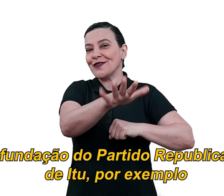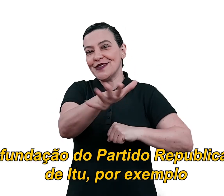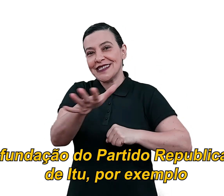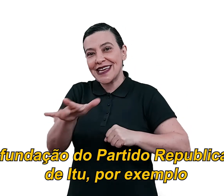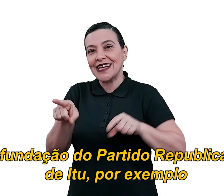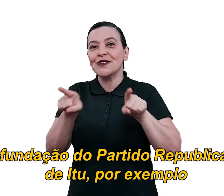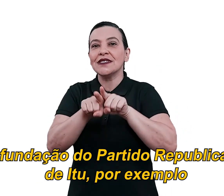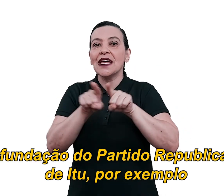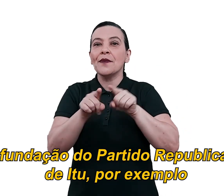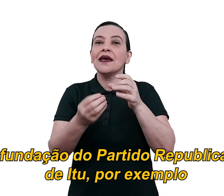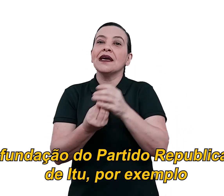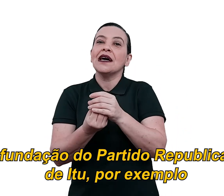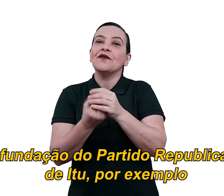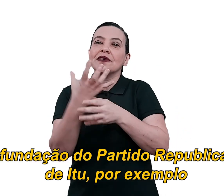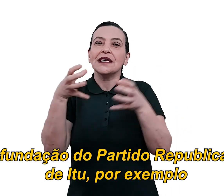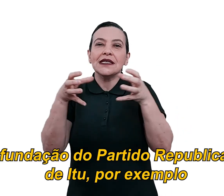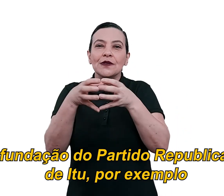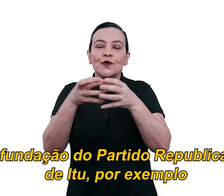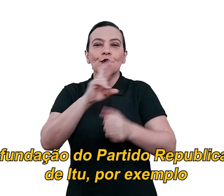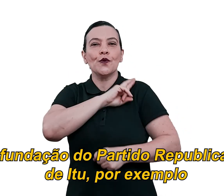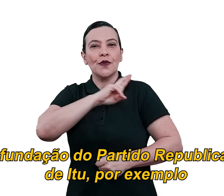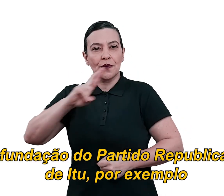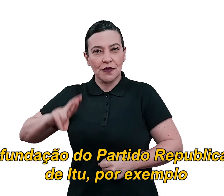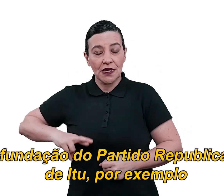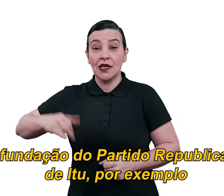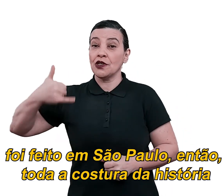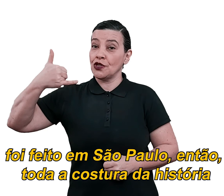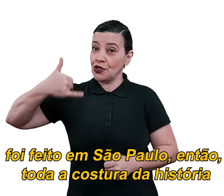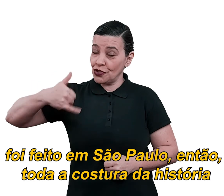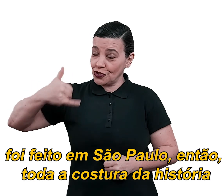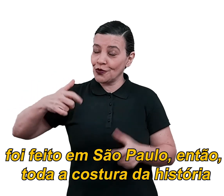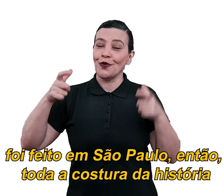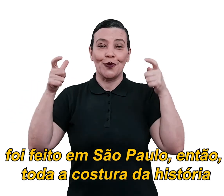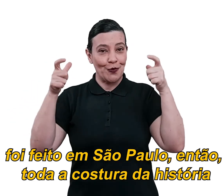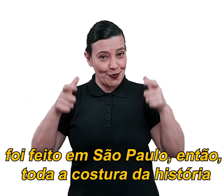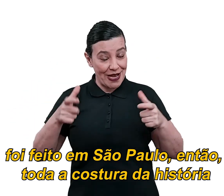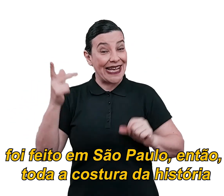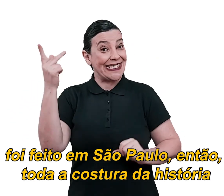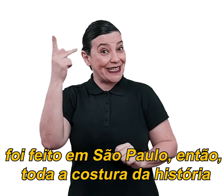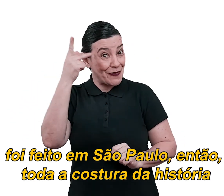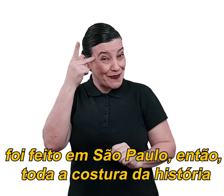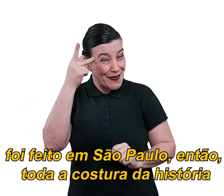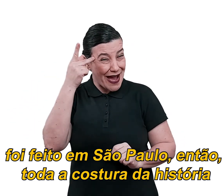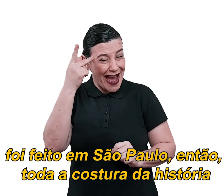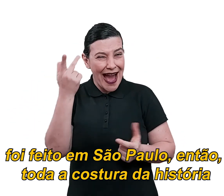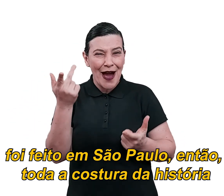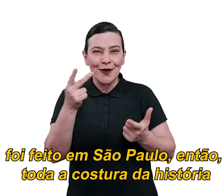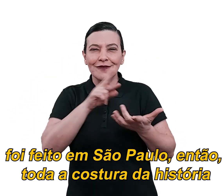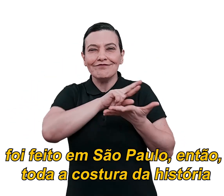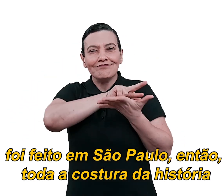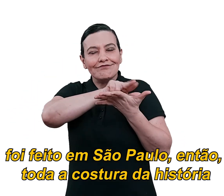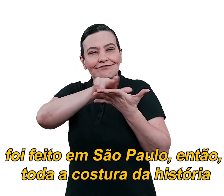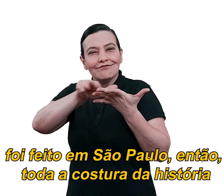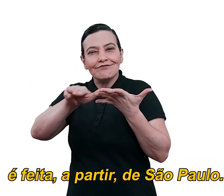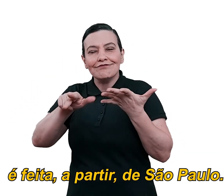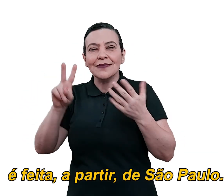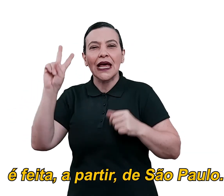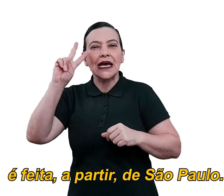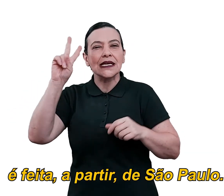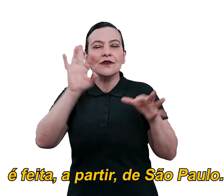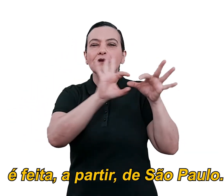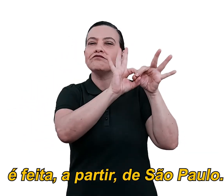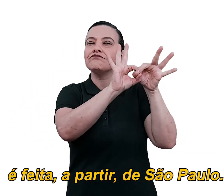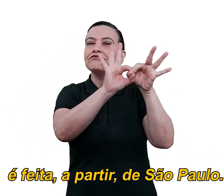A fundação do Partido Republicano, né? O de Itu, por exemplo, foi feito em São Paulo. Então, toda a costura da história é